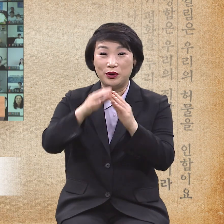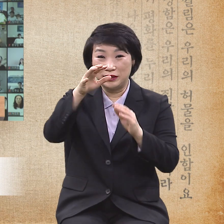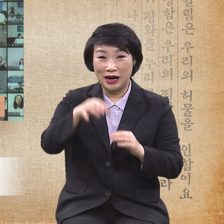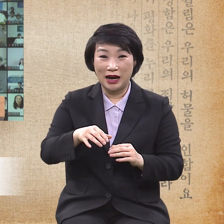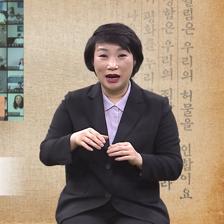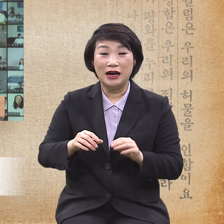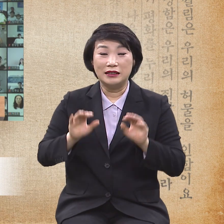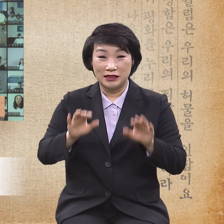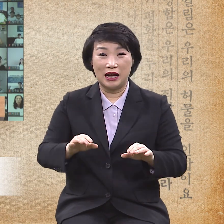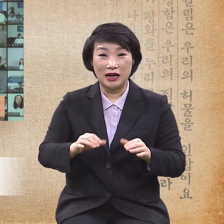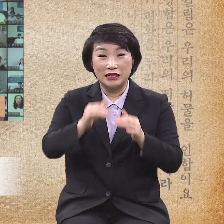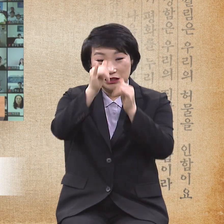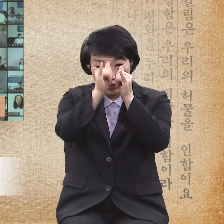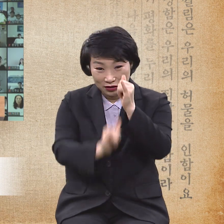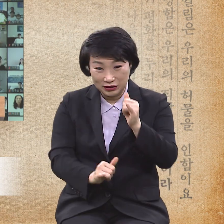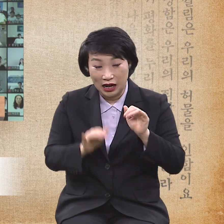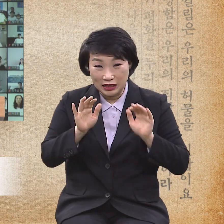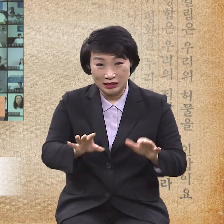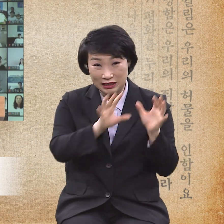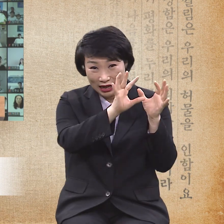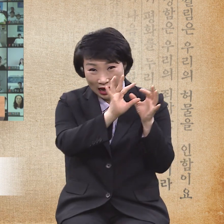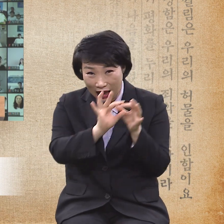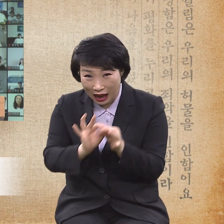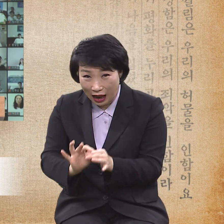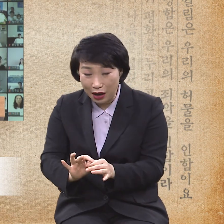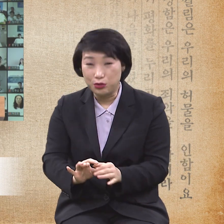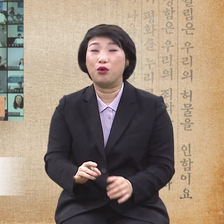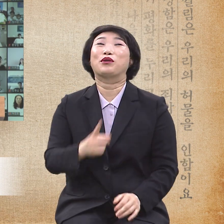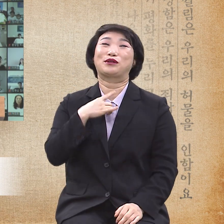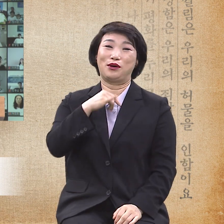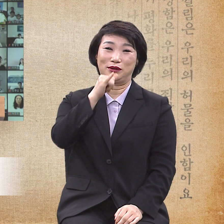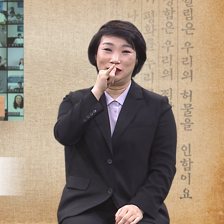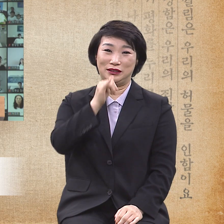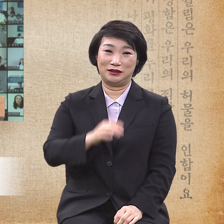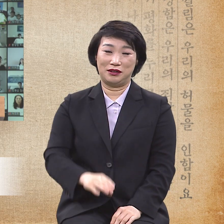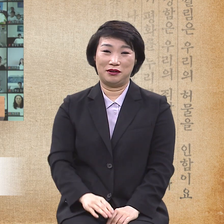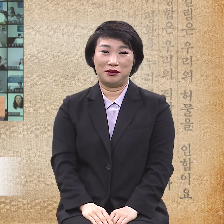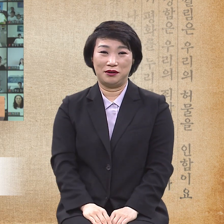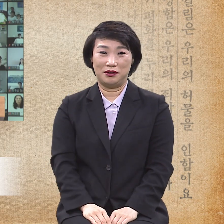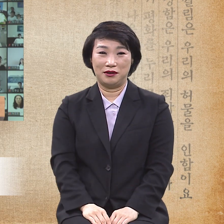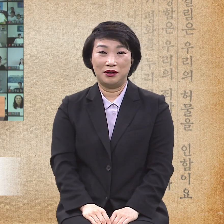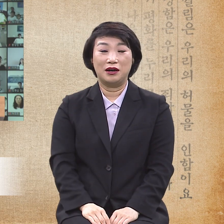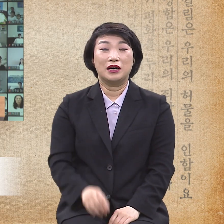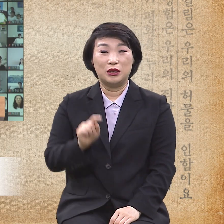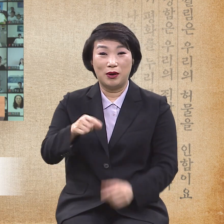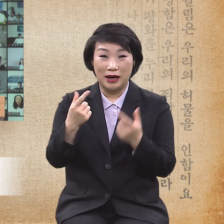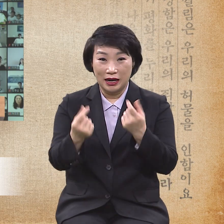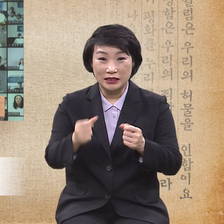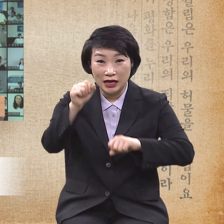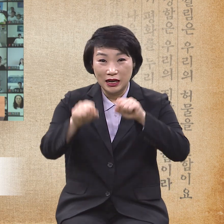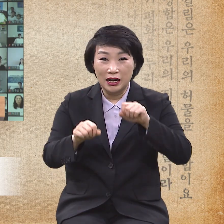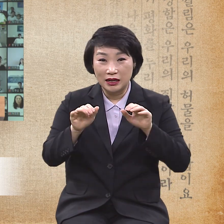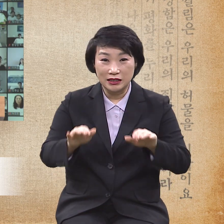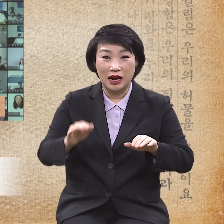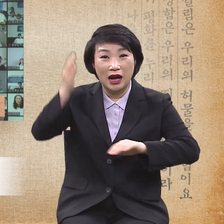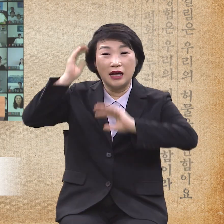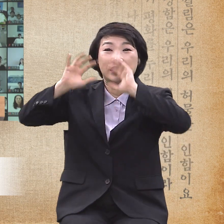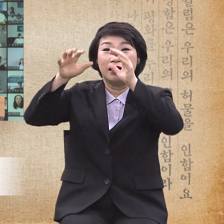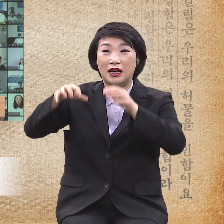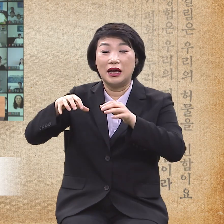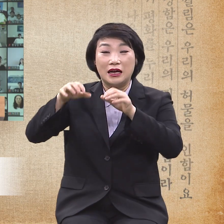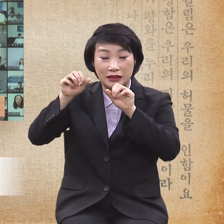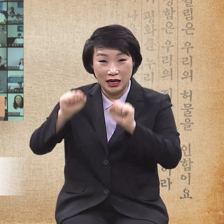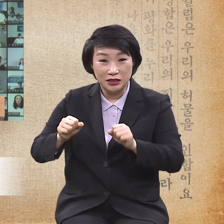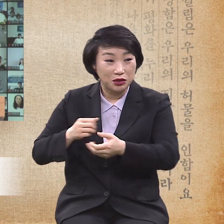그렇게 살아온 경험이 오늘까지 있지 않느냐 이 말입니다. 이같이 한즉 하늘에 계신